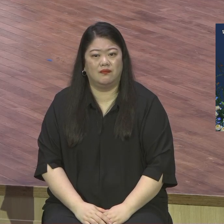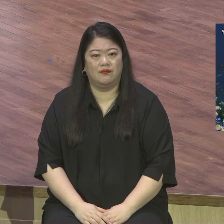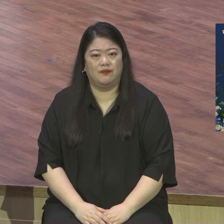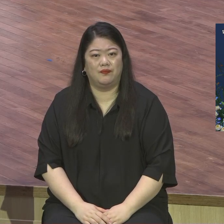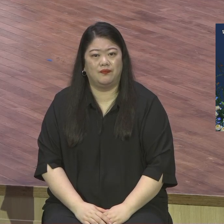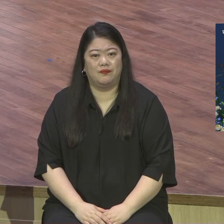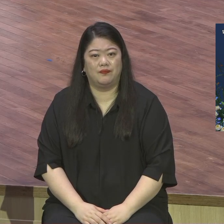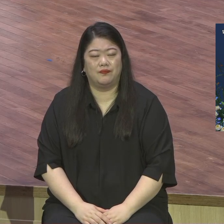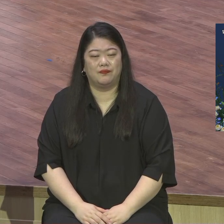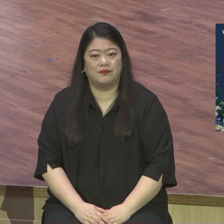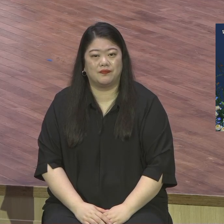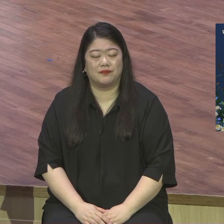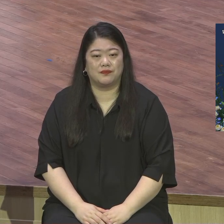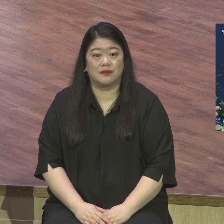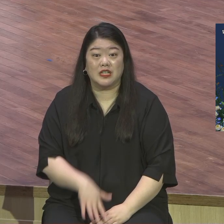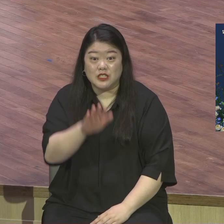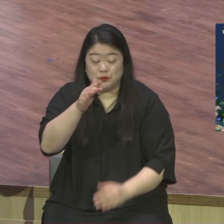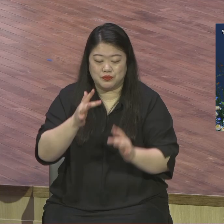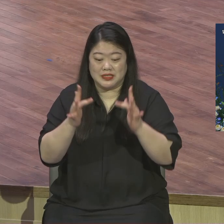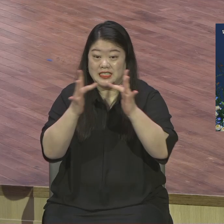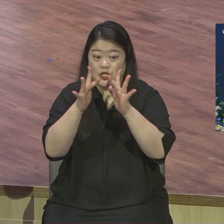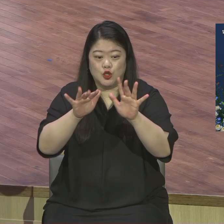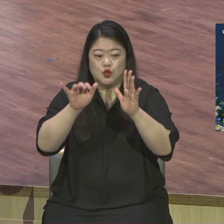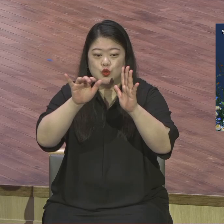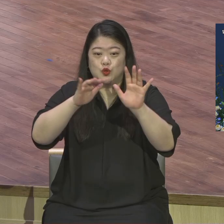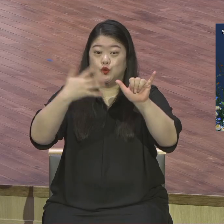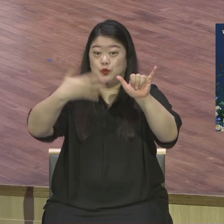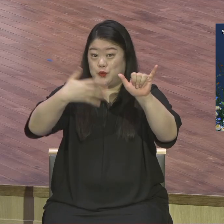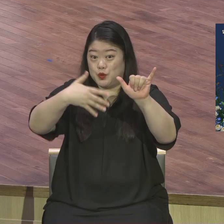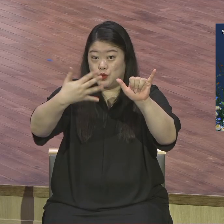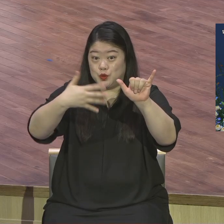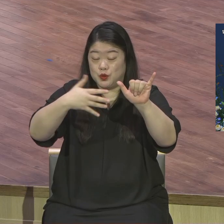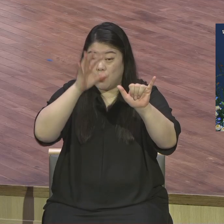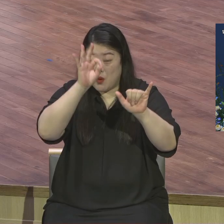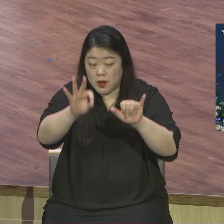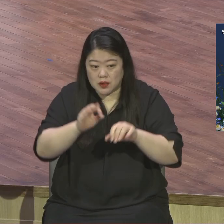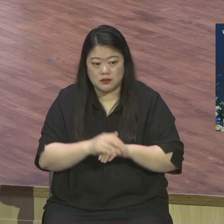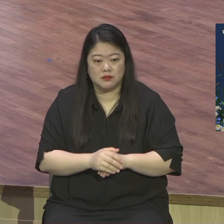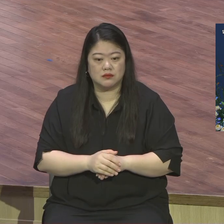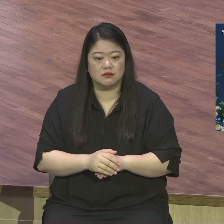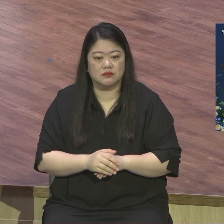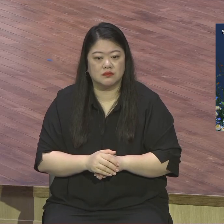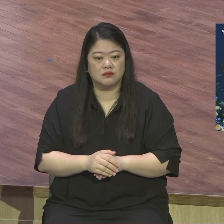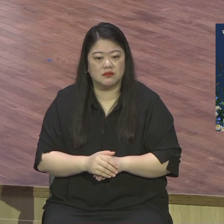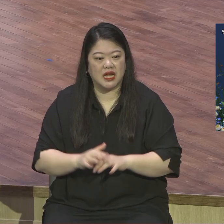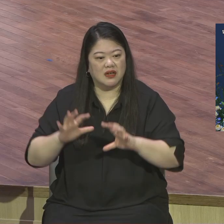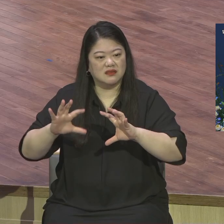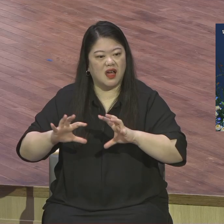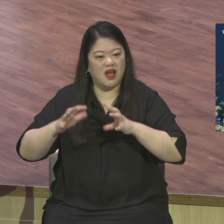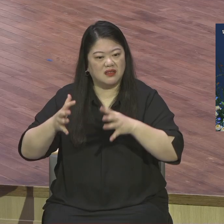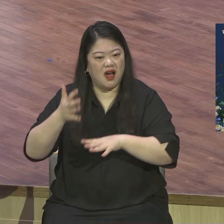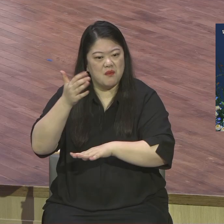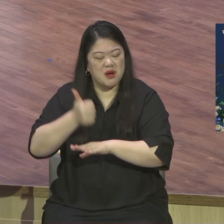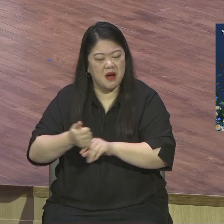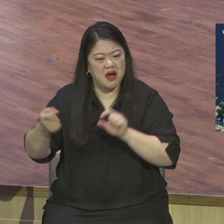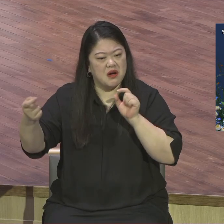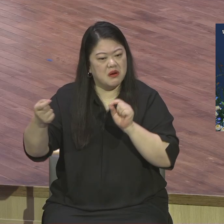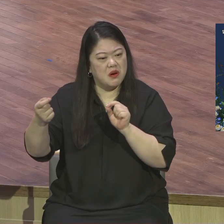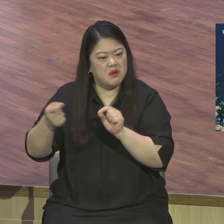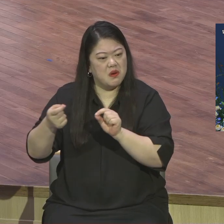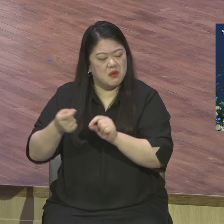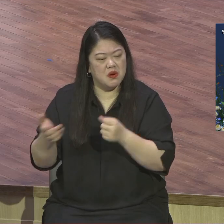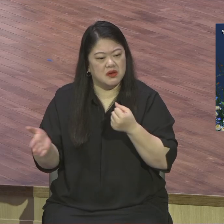들어가보면, 유튜브 들어가보세요. 시안부 종말론자들은 많은 사회적 문제를 지금